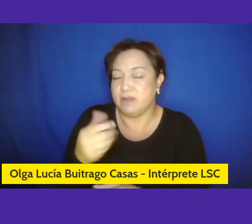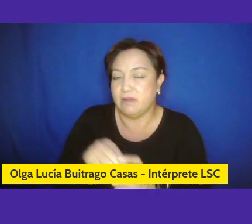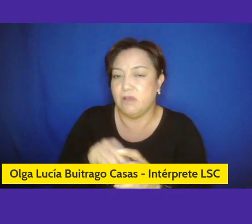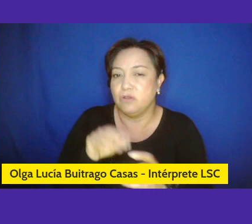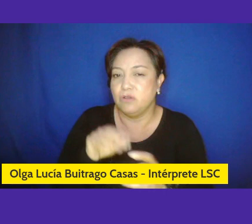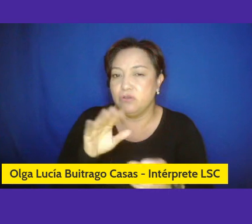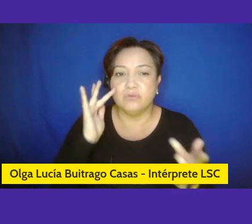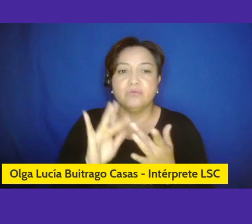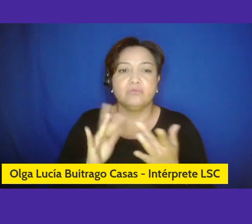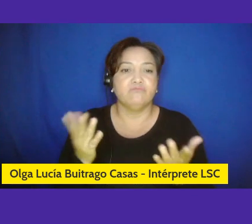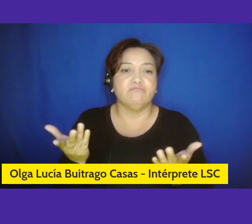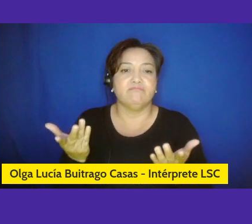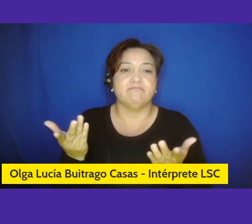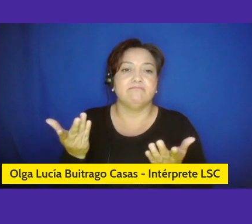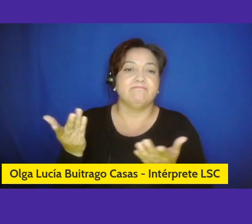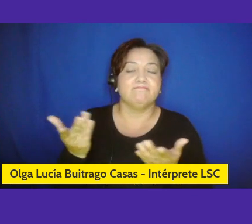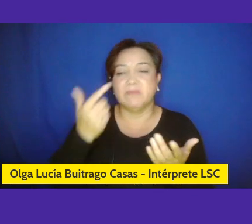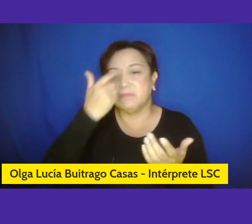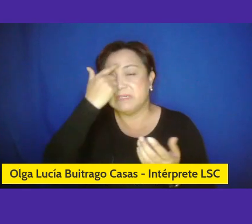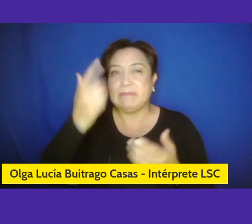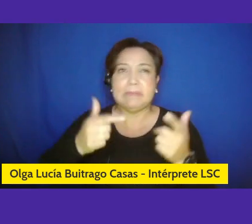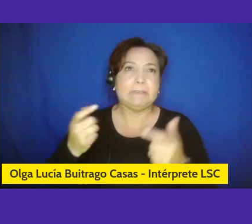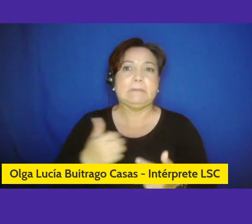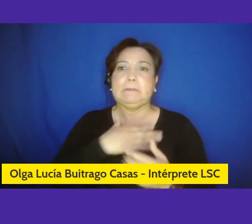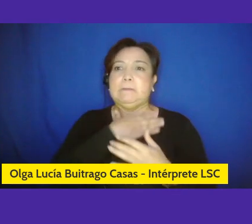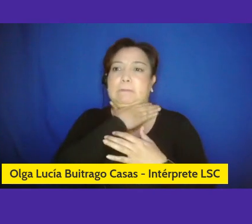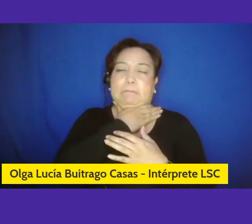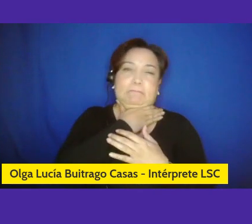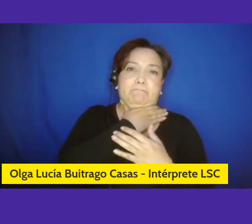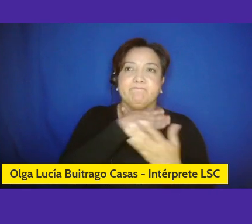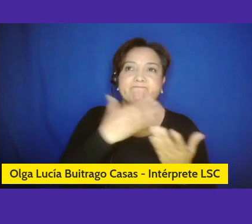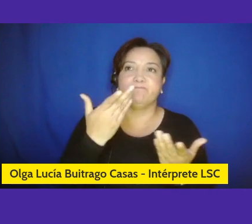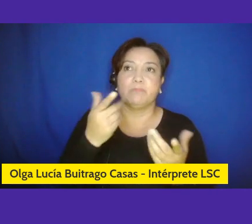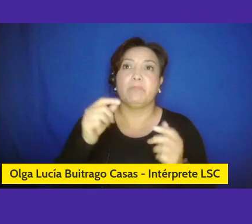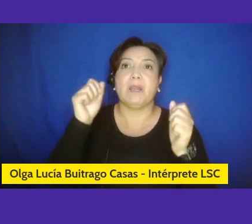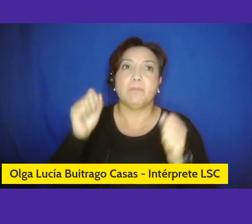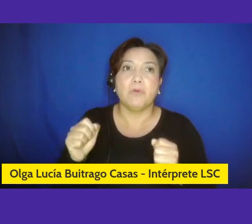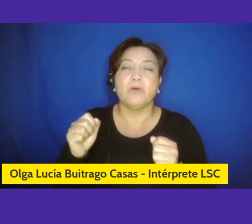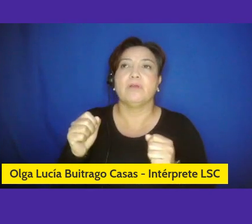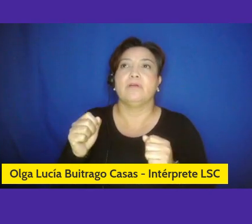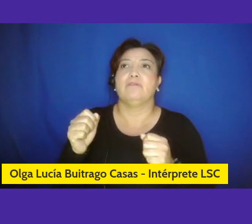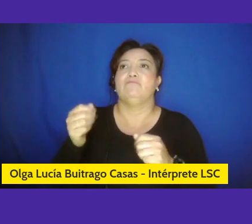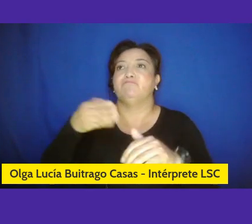con la soga al cuello y no tiene plata para poder salir a difundir su película.